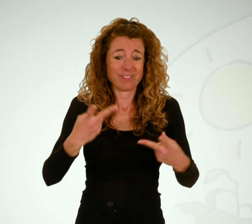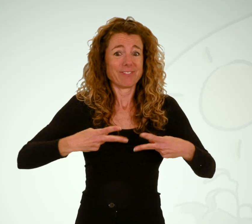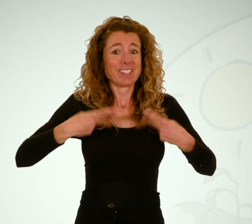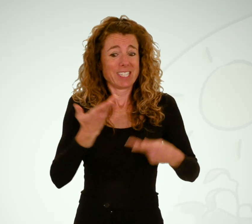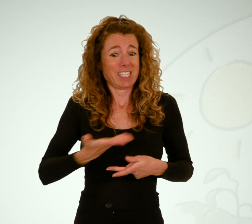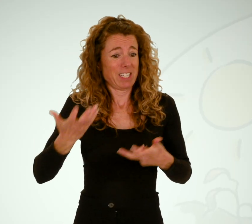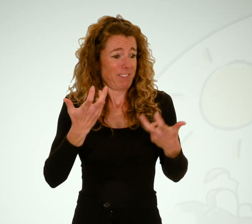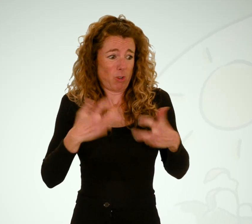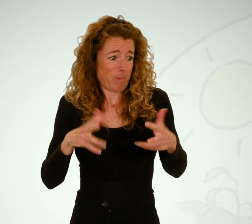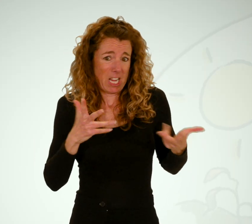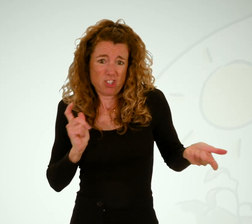pu les guérir.